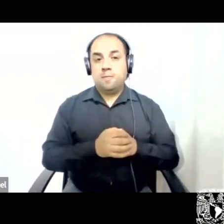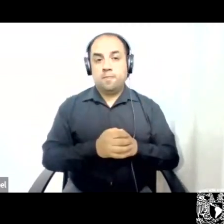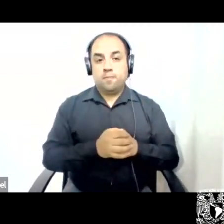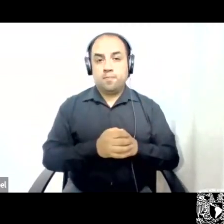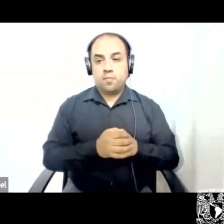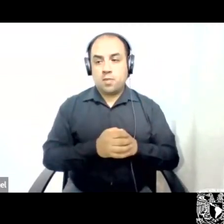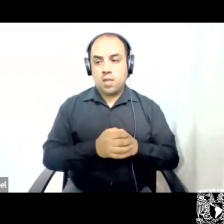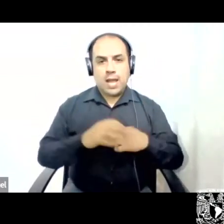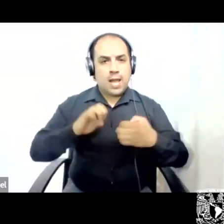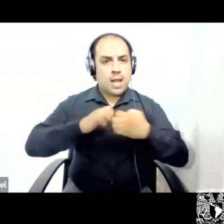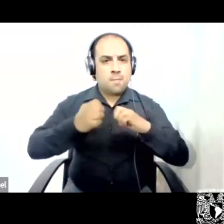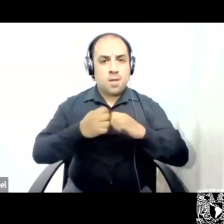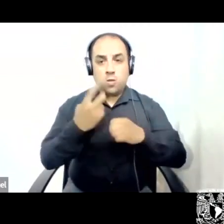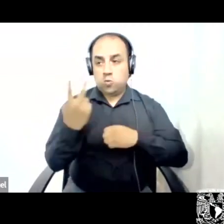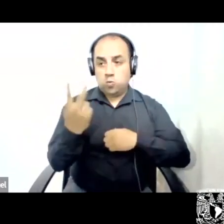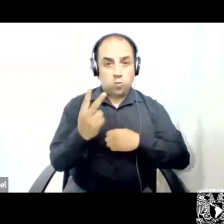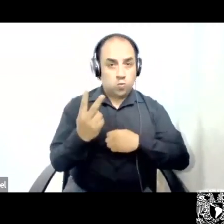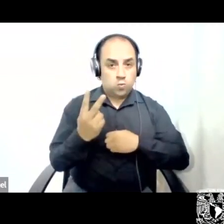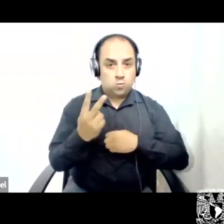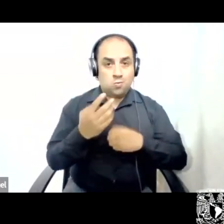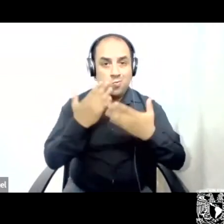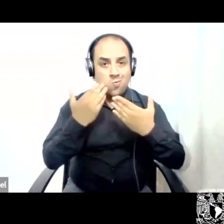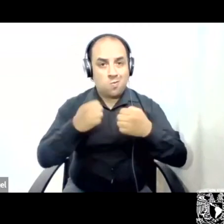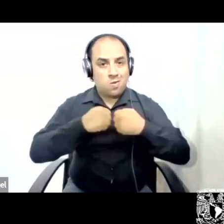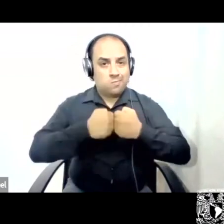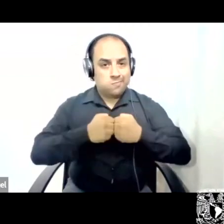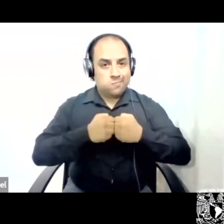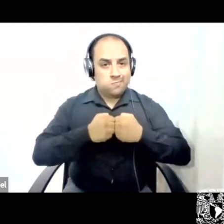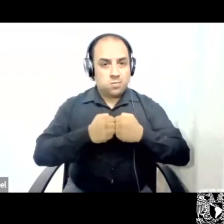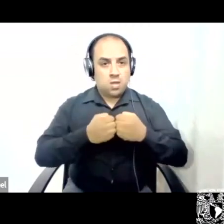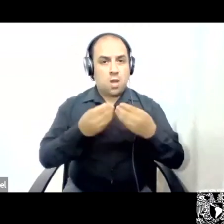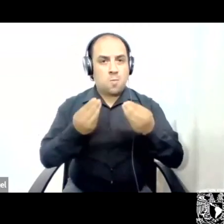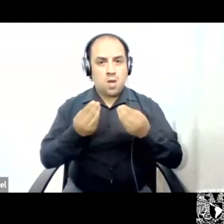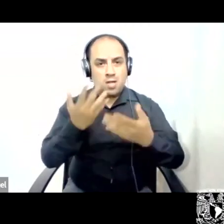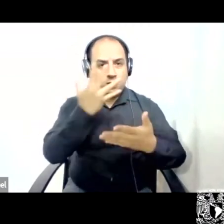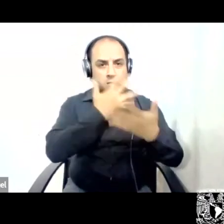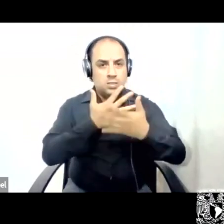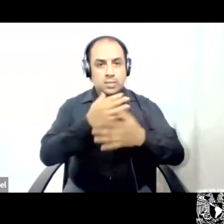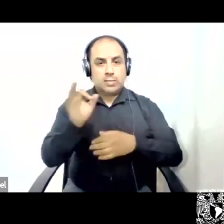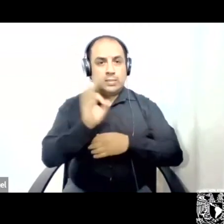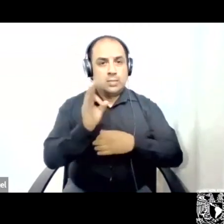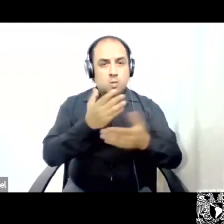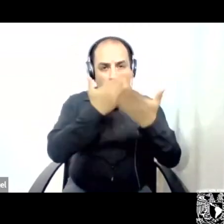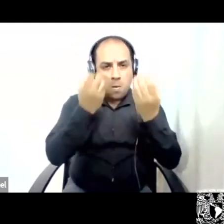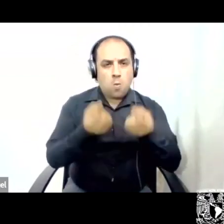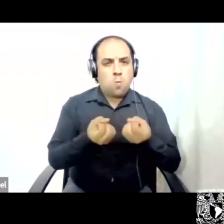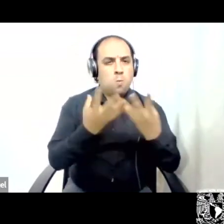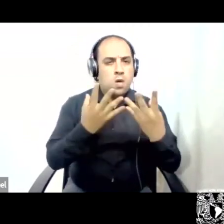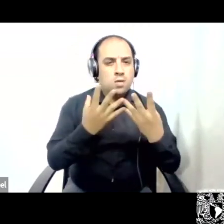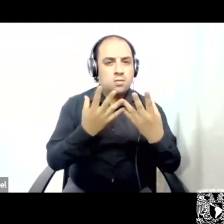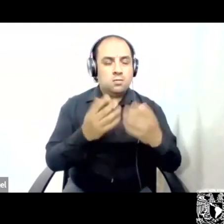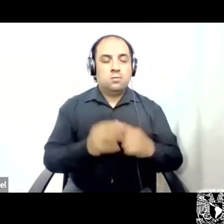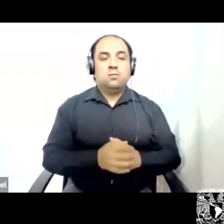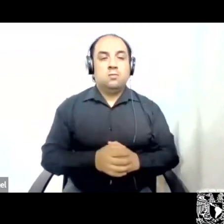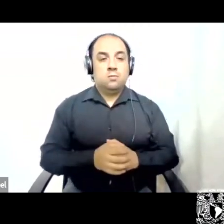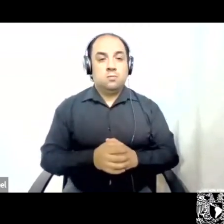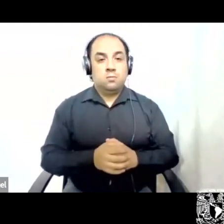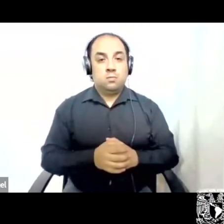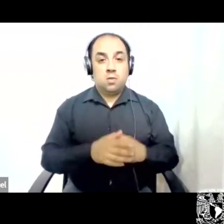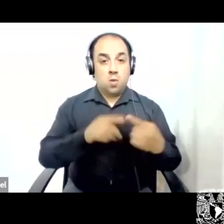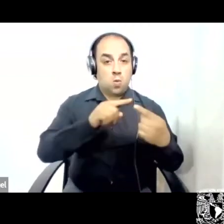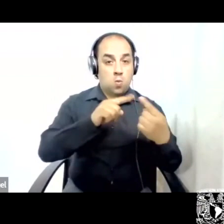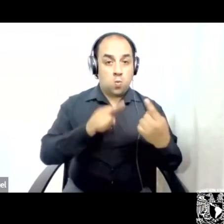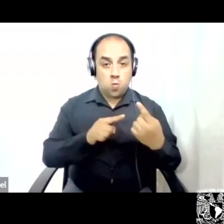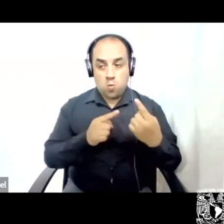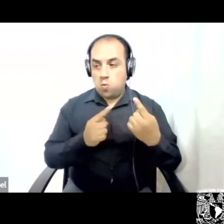distinguía una frontera, sino muchas y confusas, tal vez innumerables. Una entre cada uno y una en el